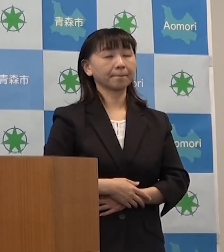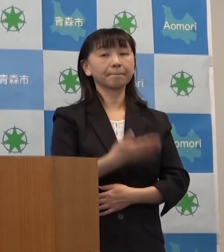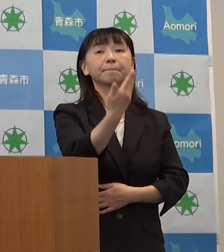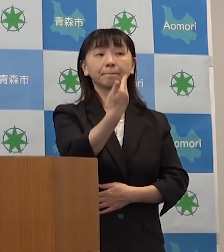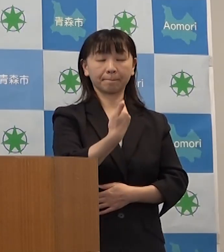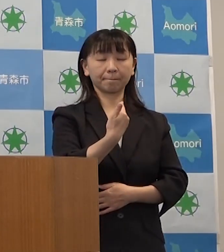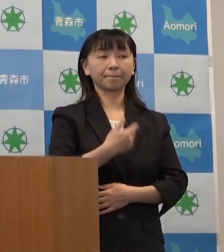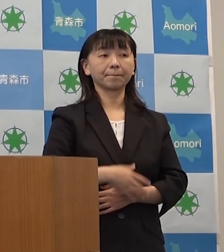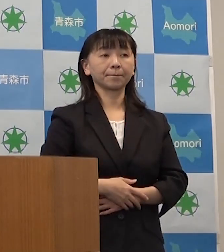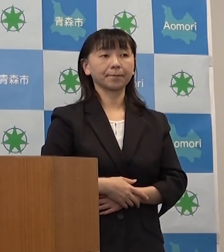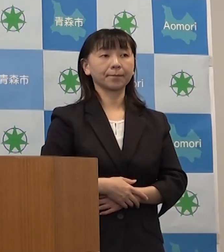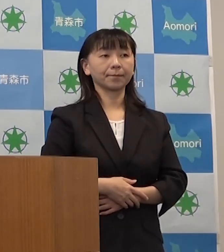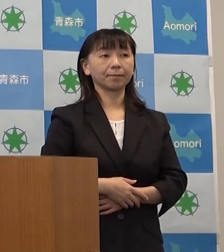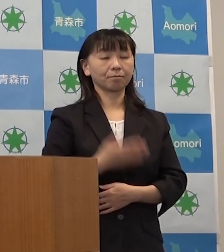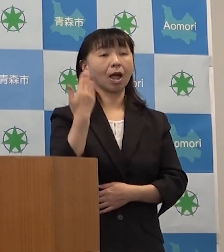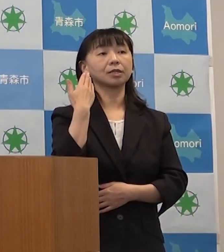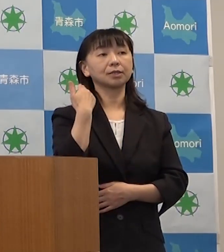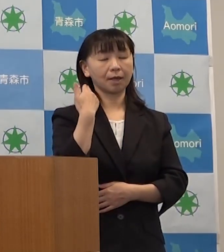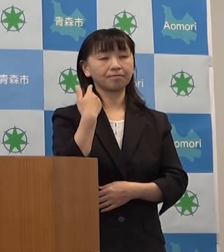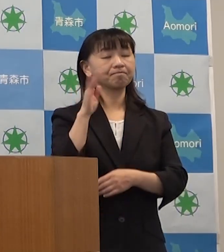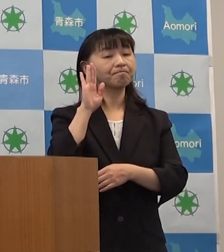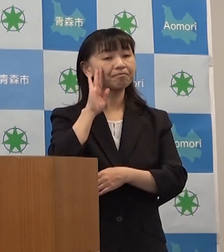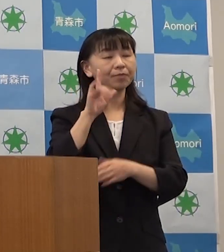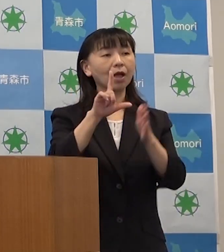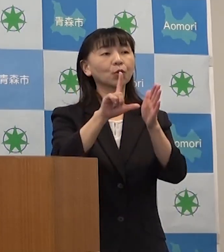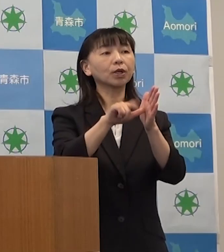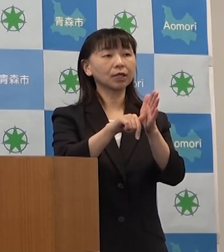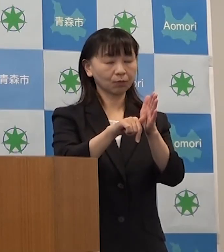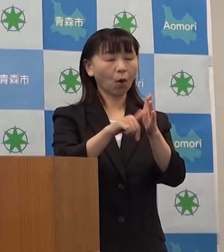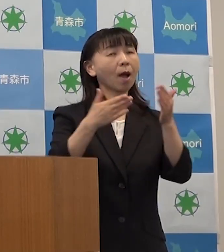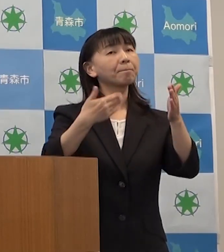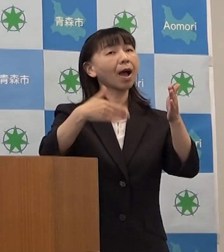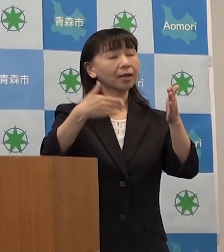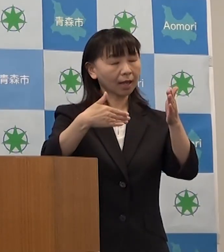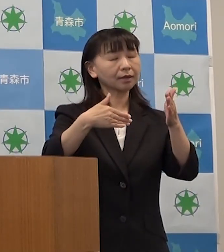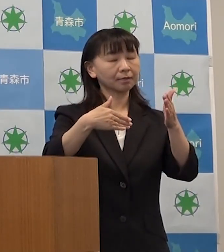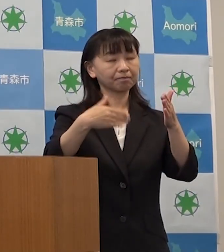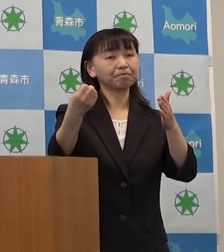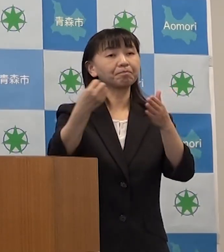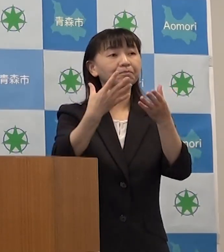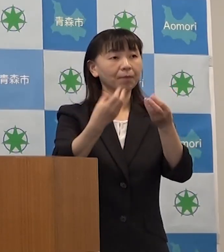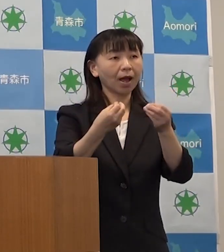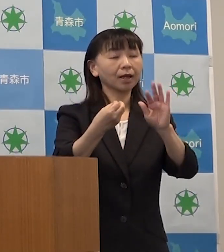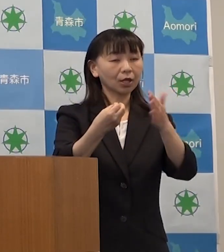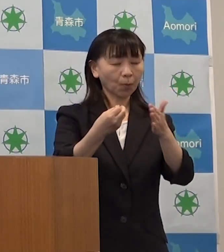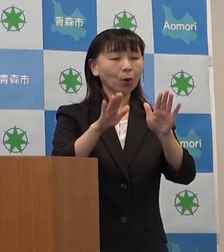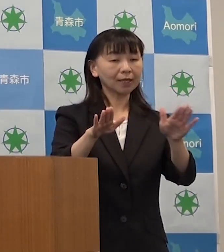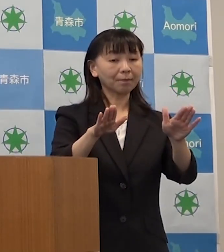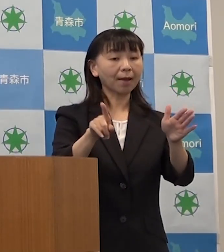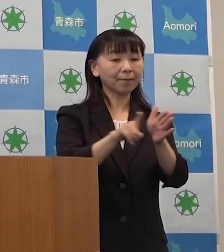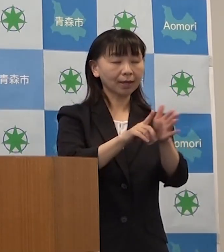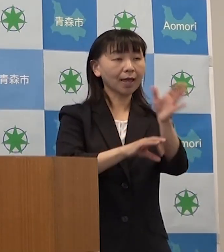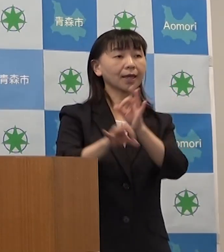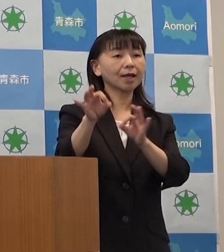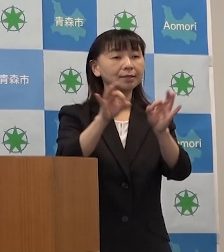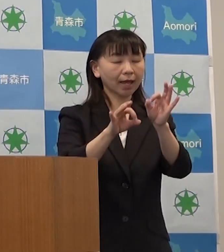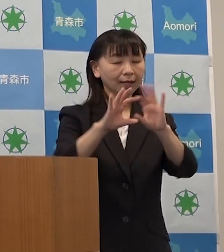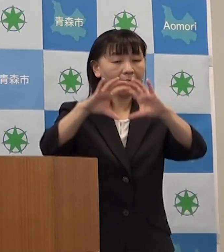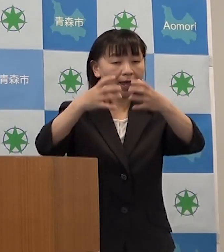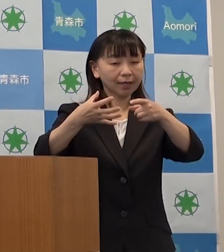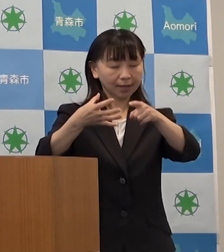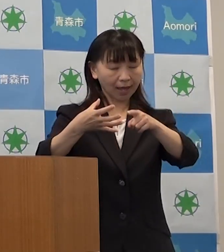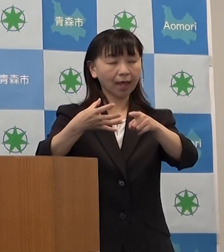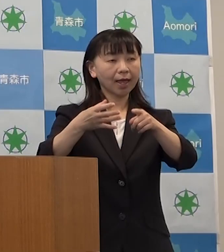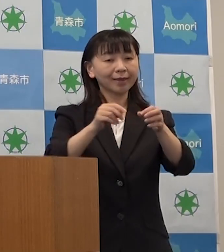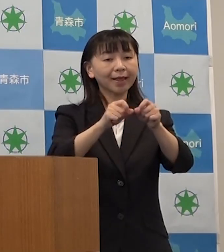そうすると以前ちょっとお尋ねした際にもまだということではあったんですけれど、今まで経済界で長くお勤めになられて